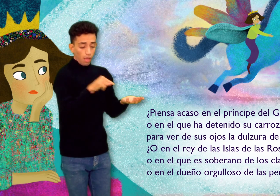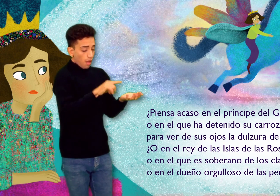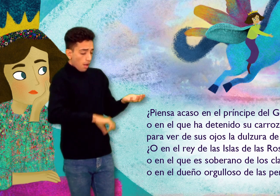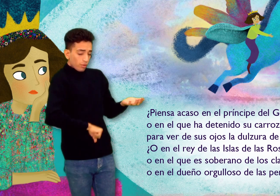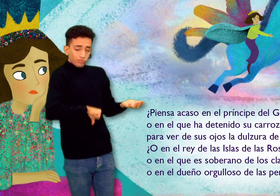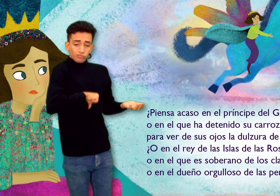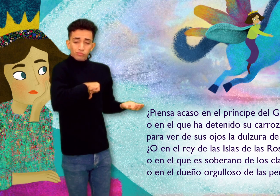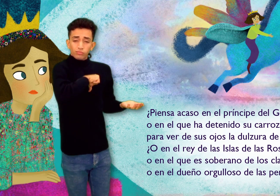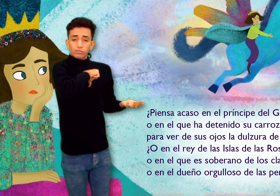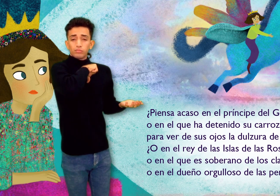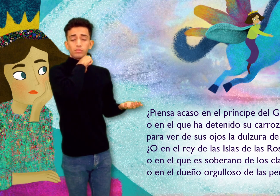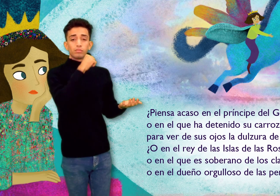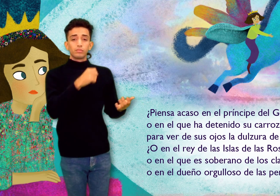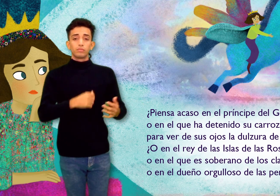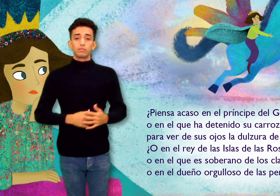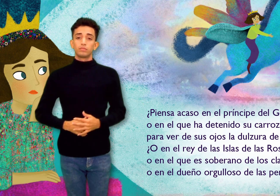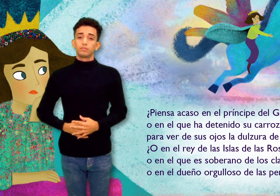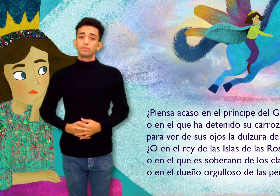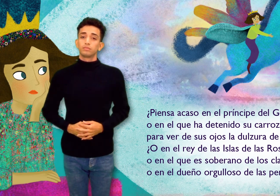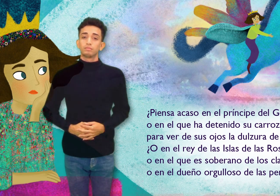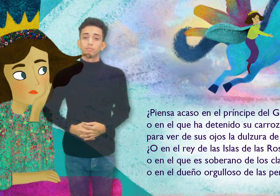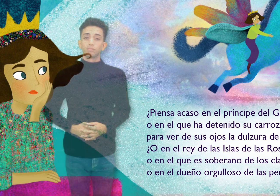Hormuz?